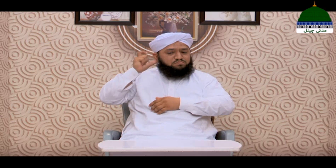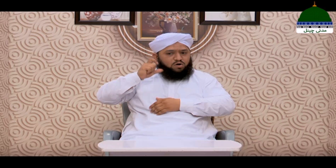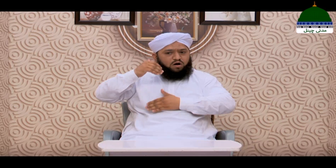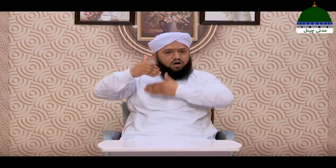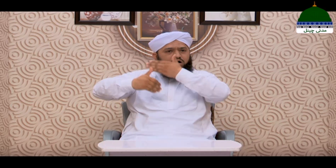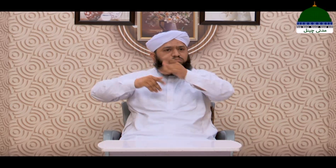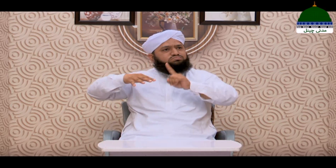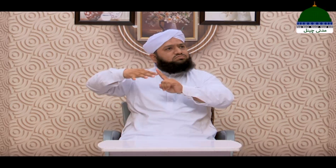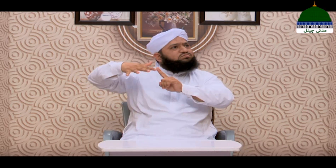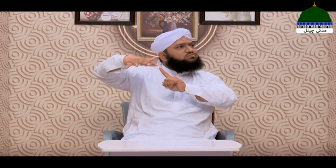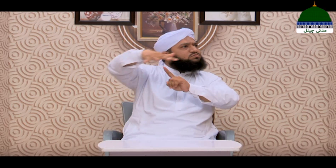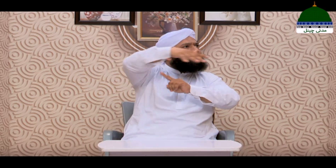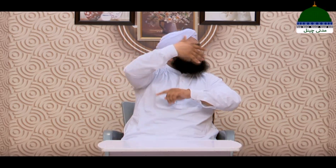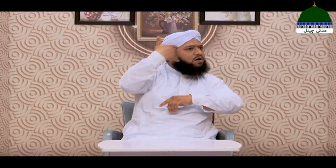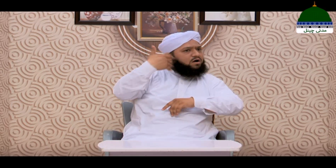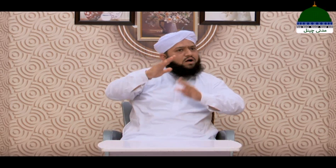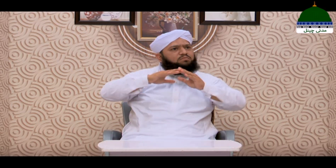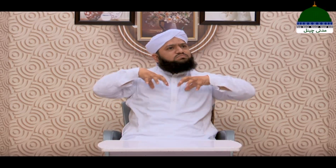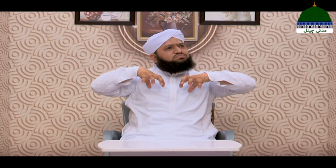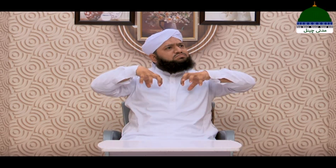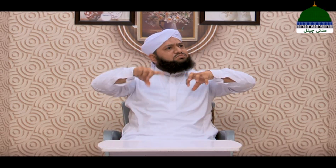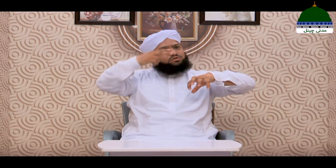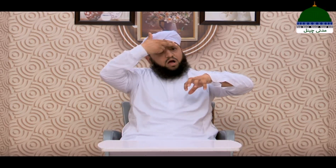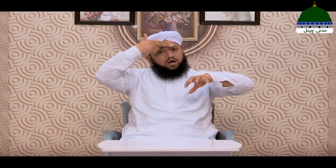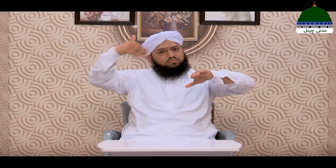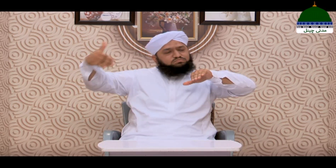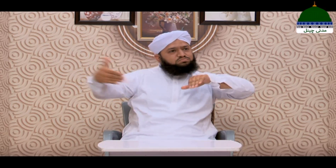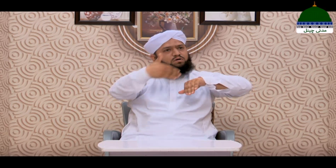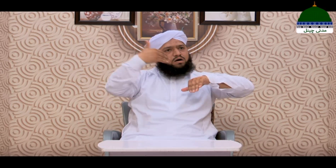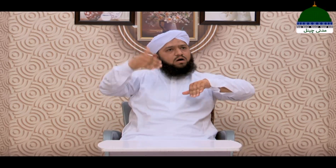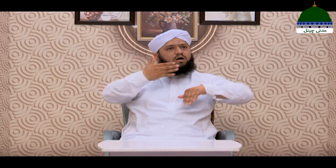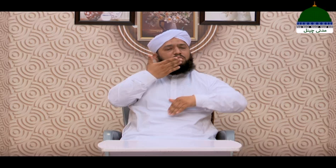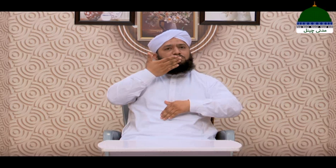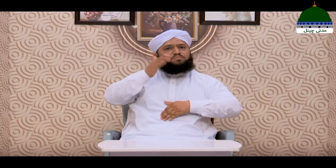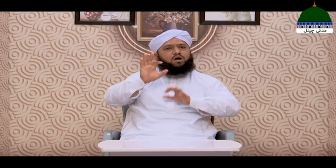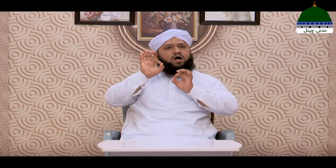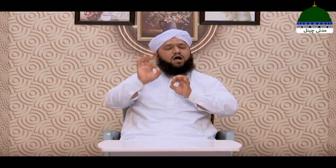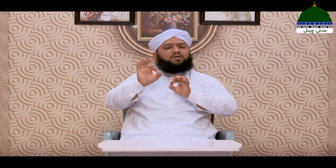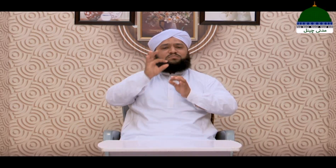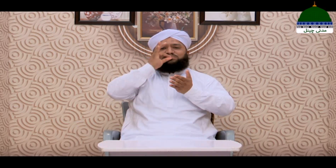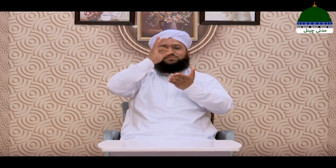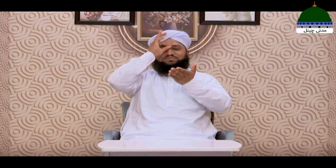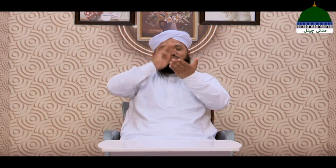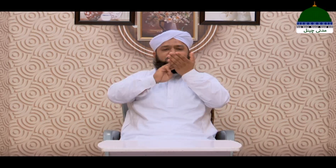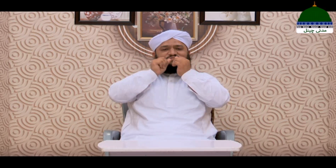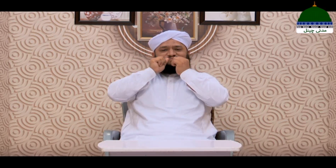مملکت بن جانے اور اس کے شہروں میں عربوں کے داخل ہونے کی علامت ہے۔ آمد مصطفیٰ صلی